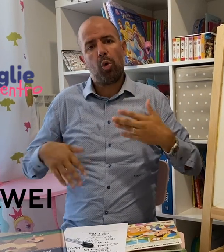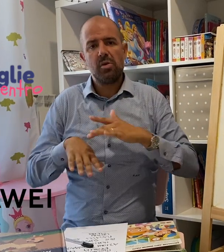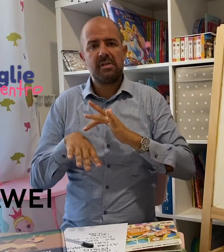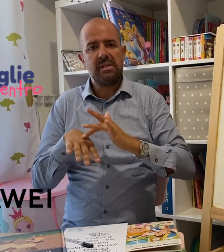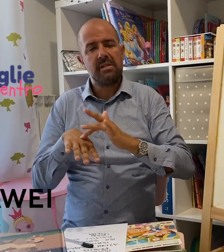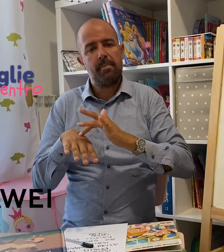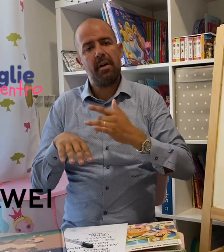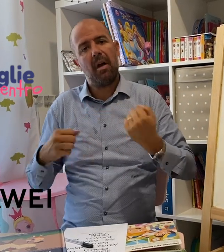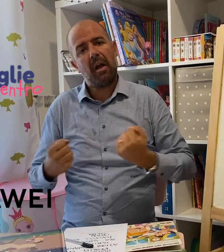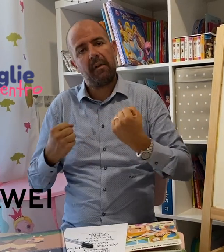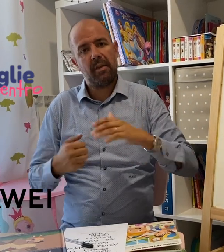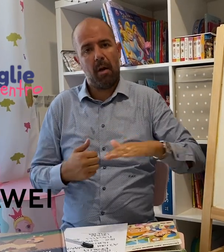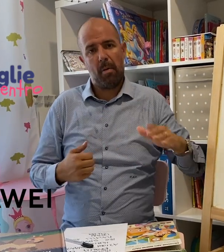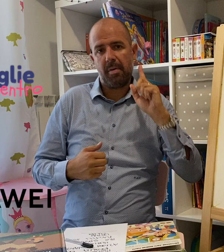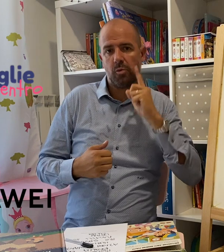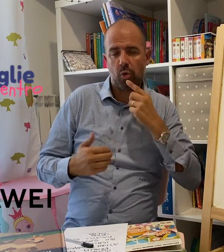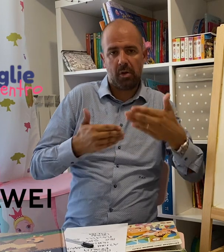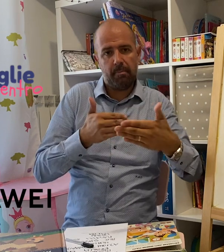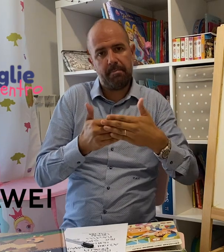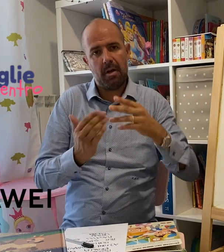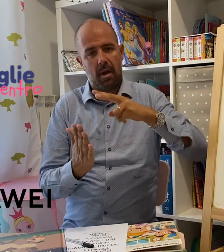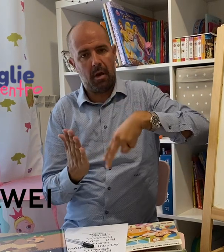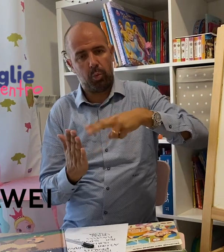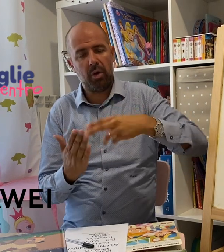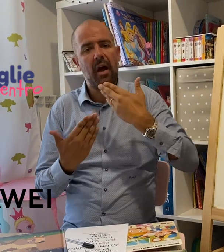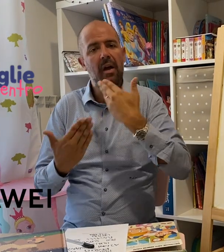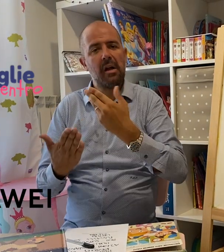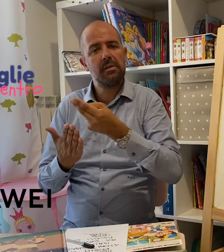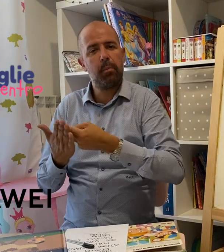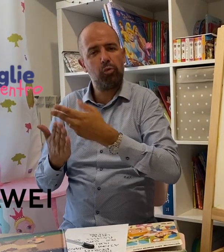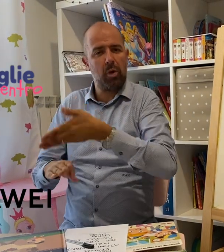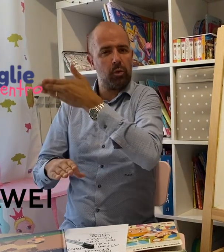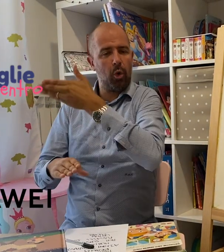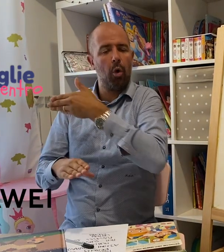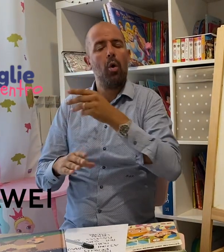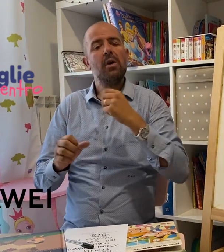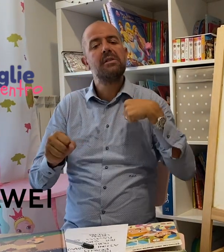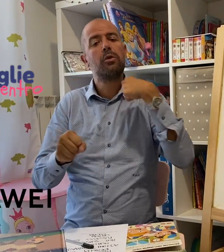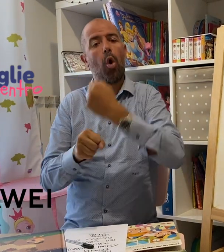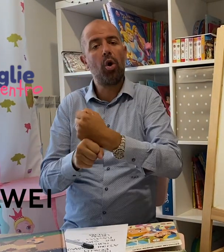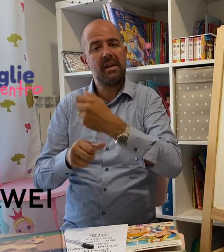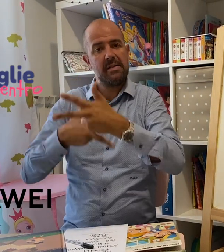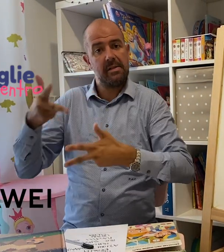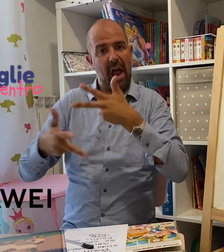molto sensibile attività bambini forti la più radio progetto story